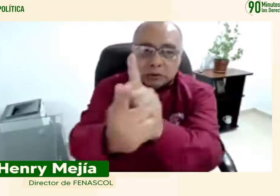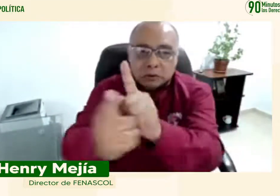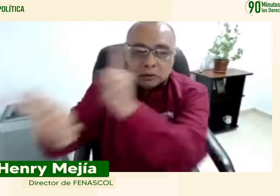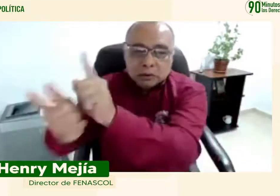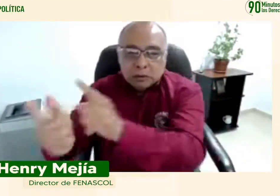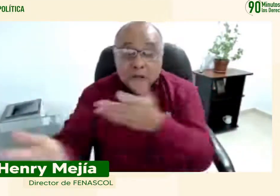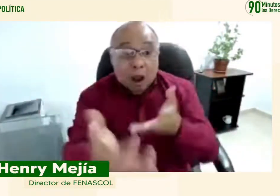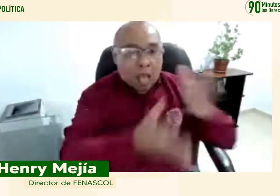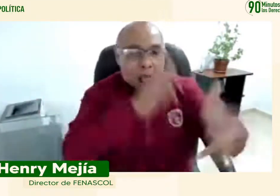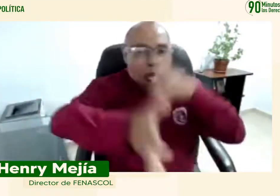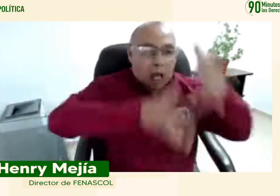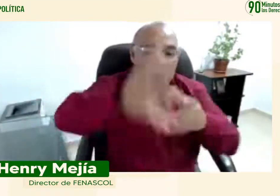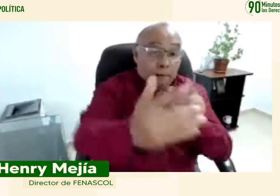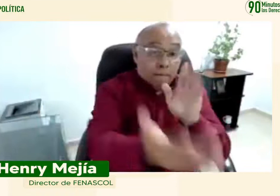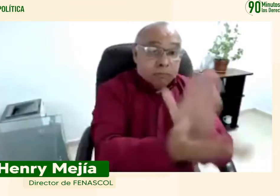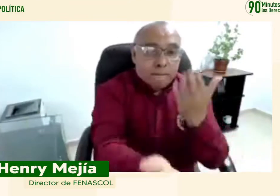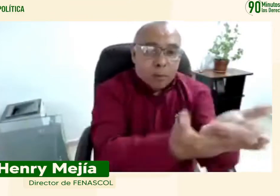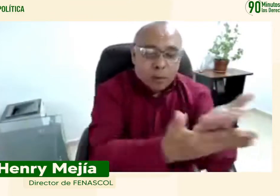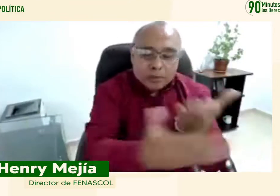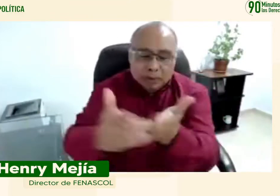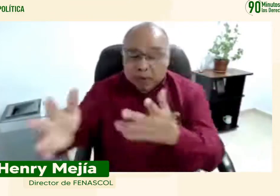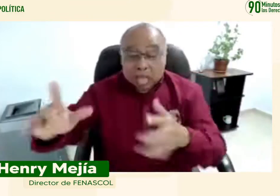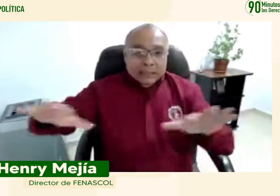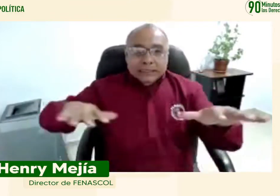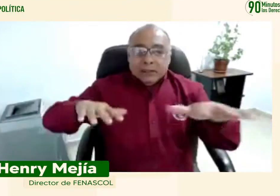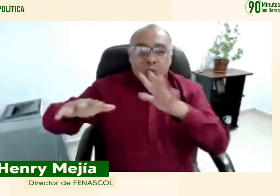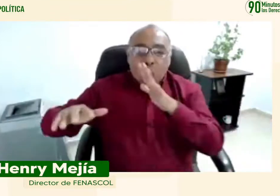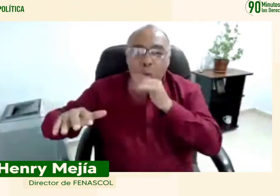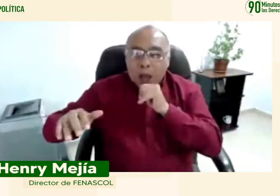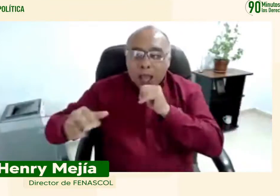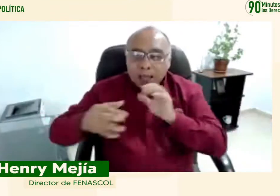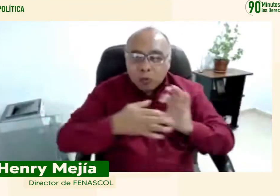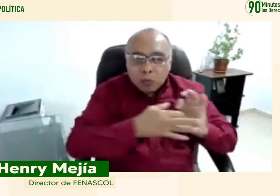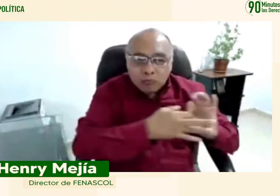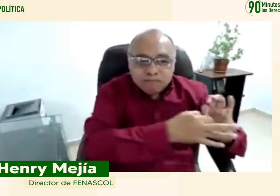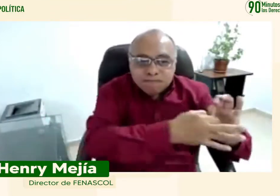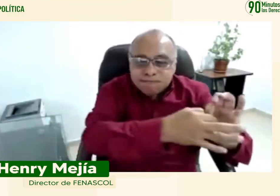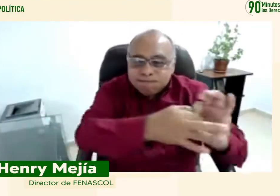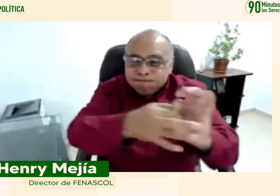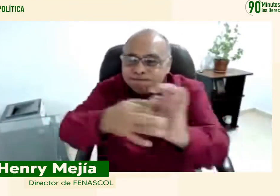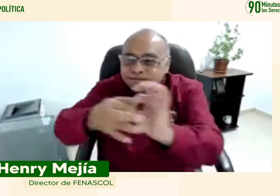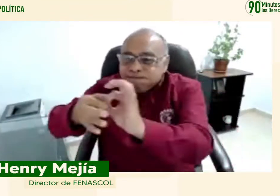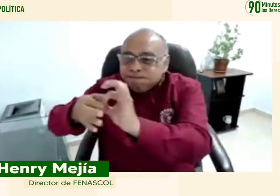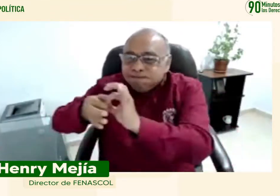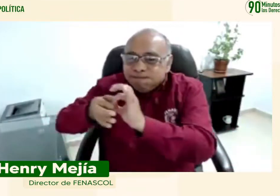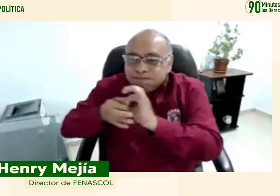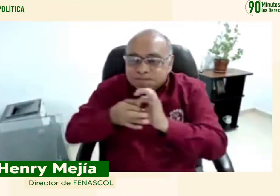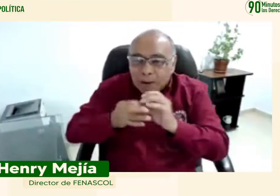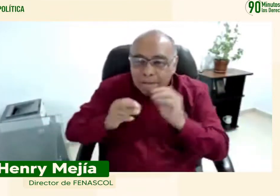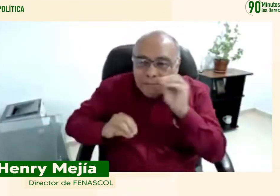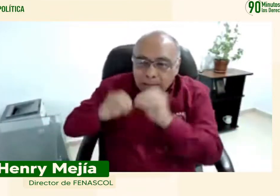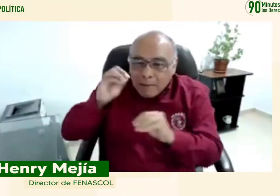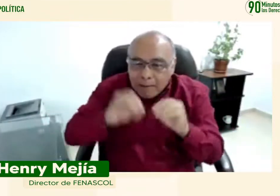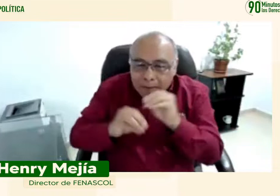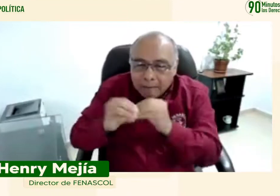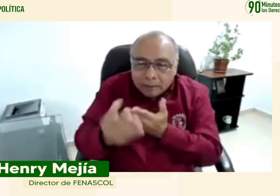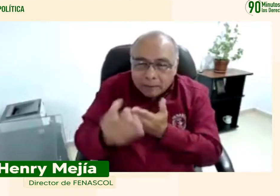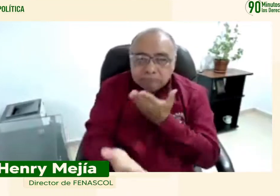personal y política también y entonces hay diferentes encuentros y diferentes propuestas y no hay una unanimidad como